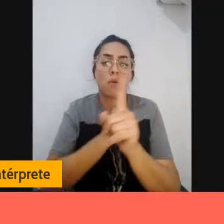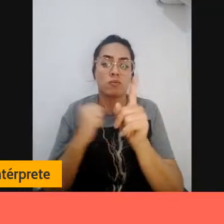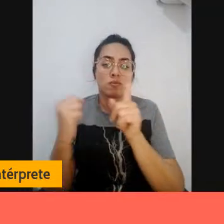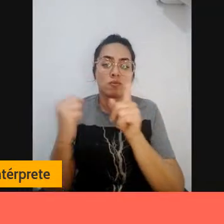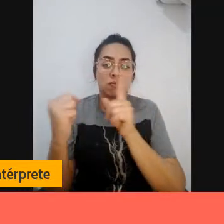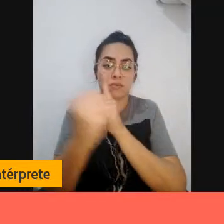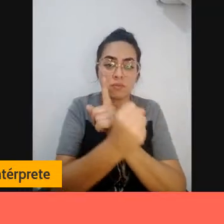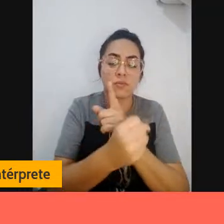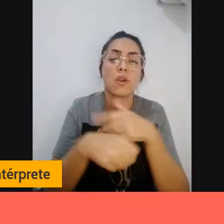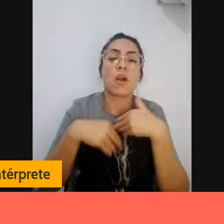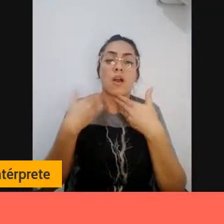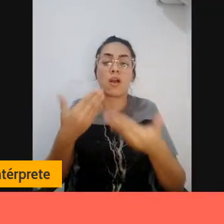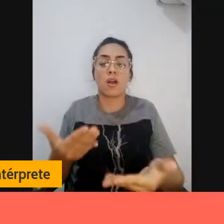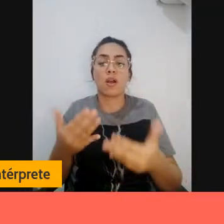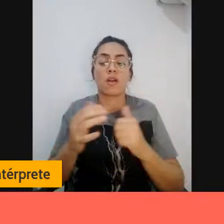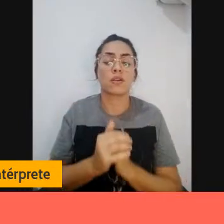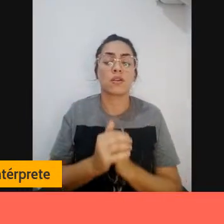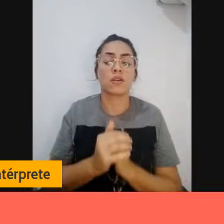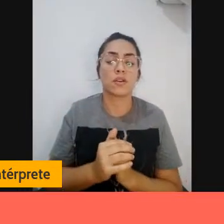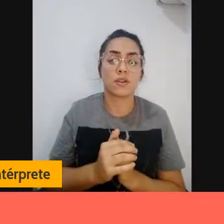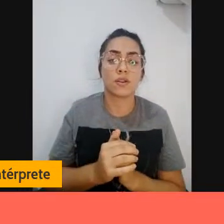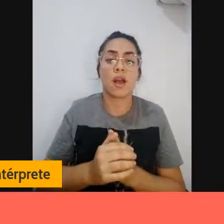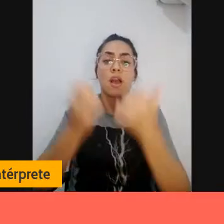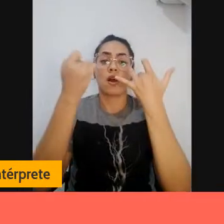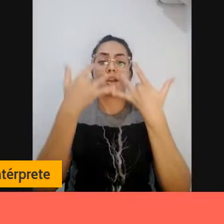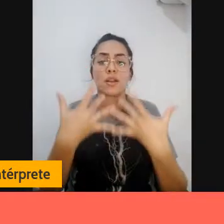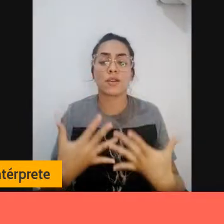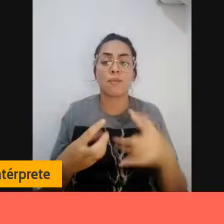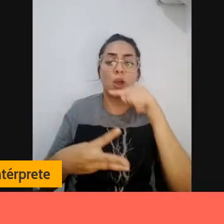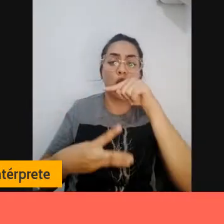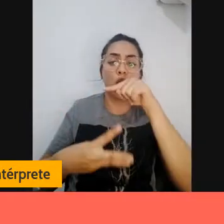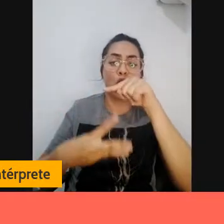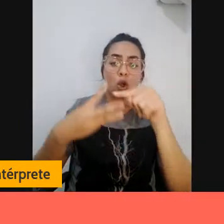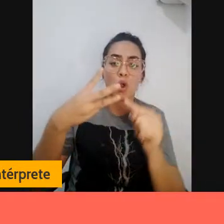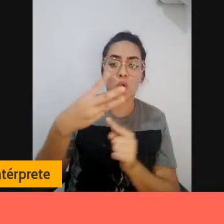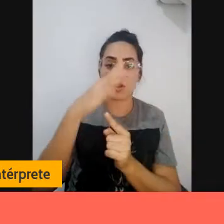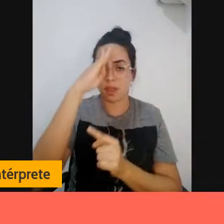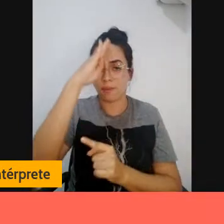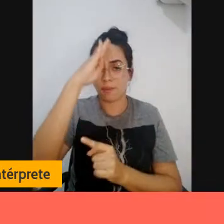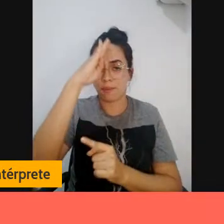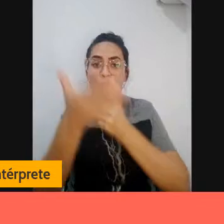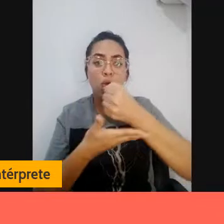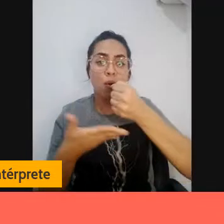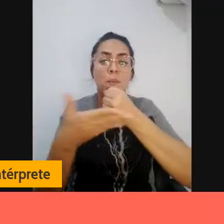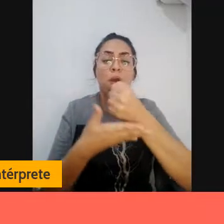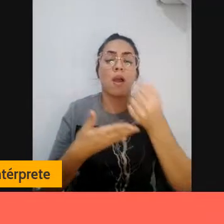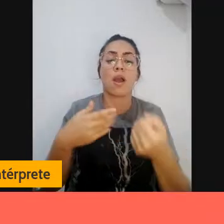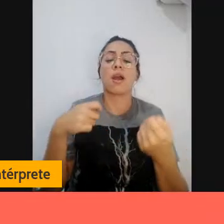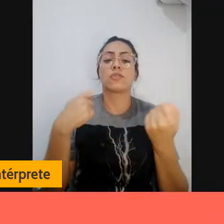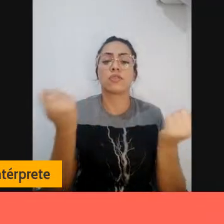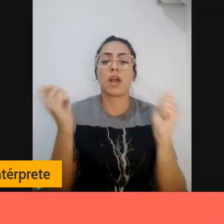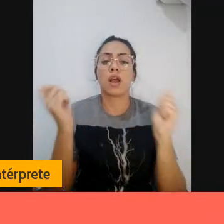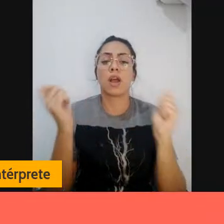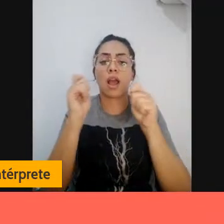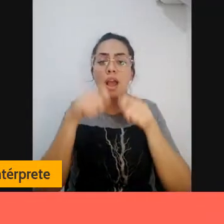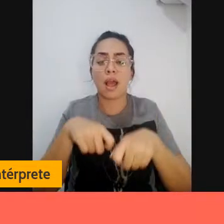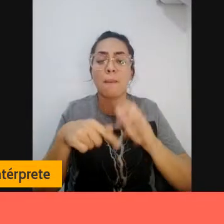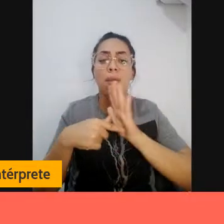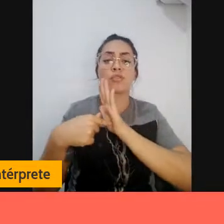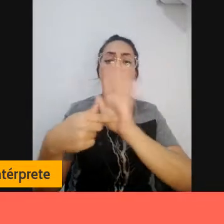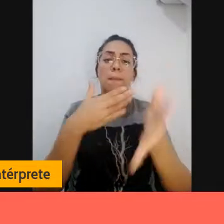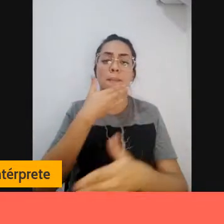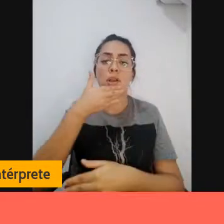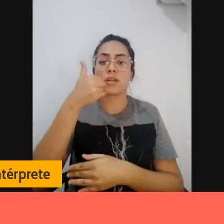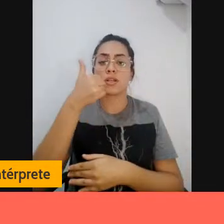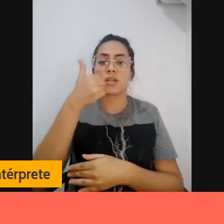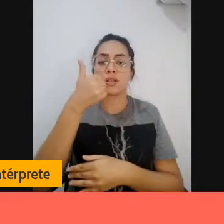Então, levando em conta esses três princípios básicos, podemos tentar dimensionar melhor, né,